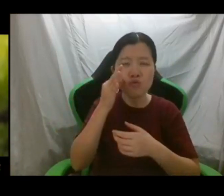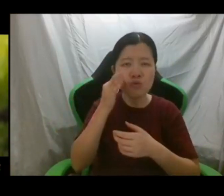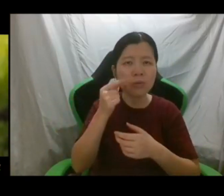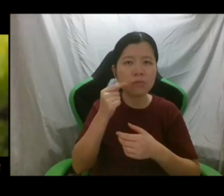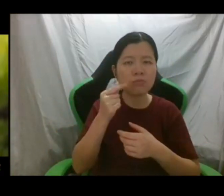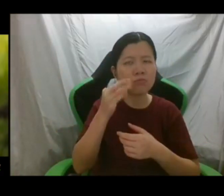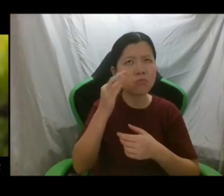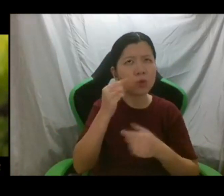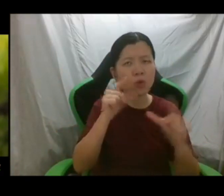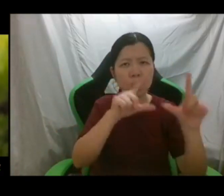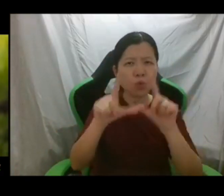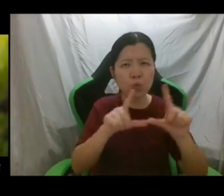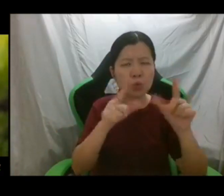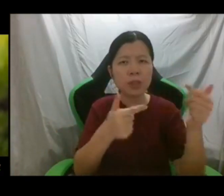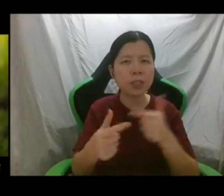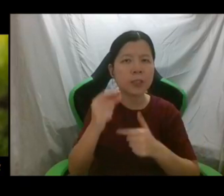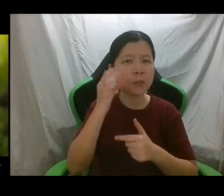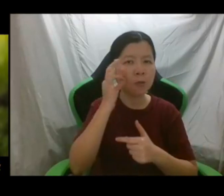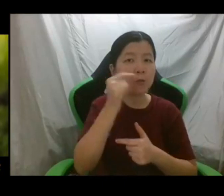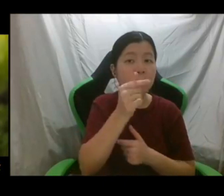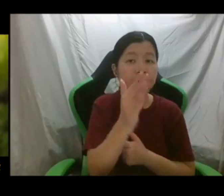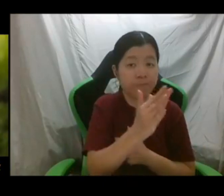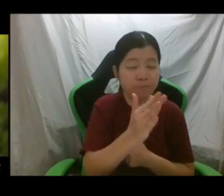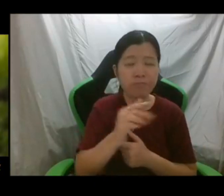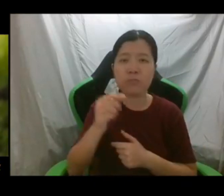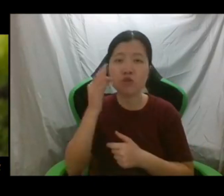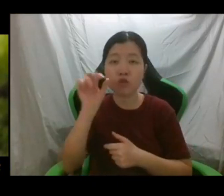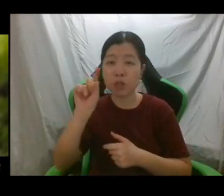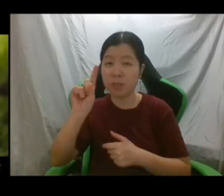12歲已經好少見㗎喇。